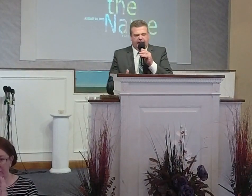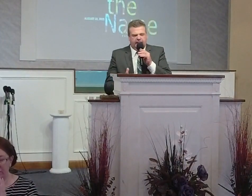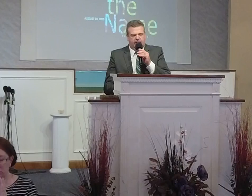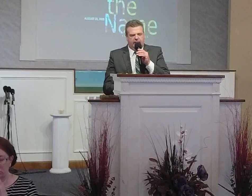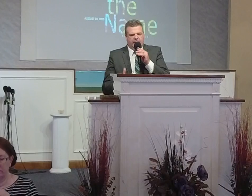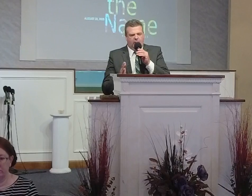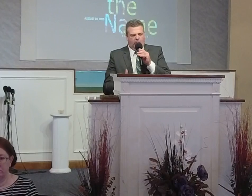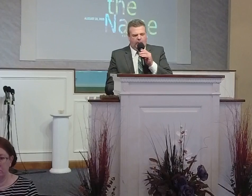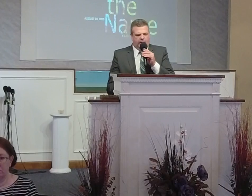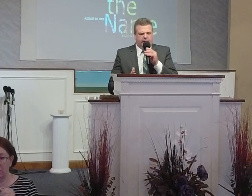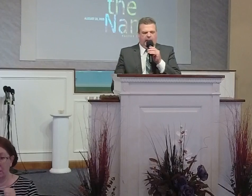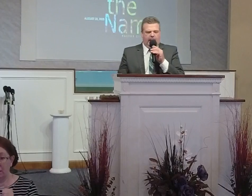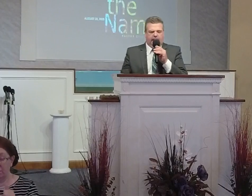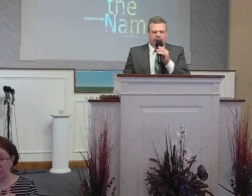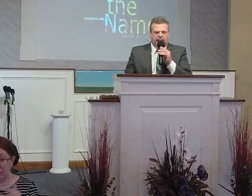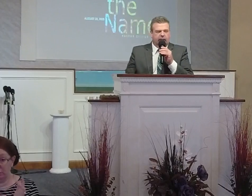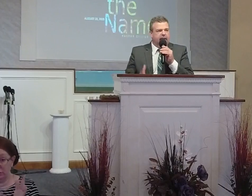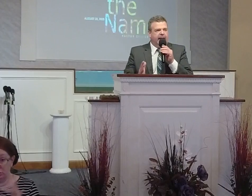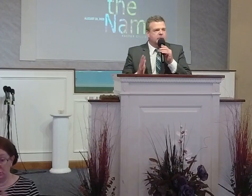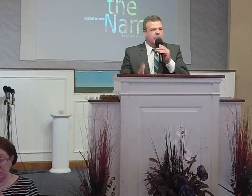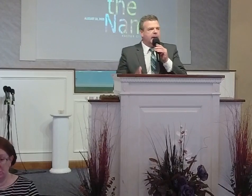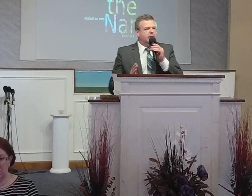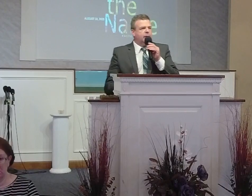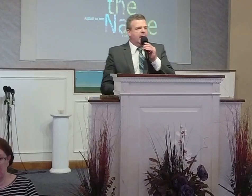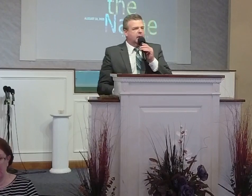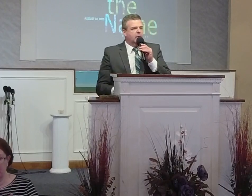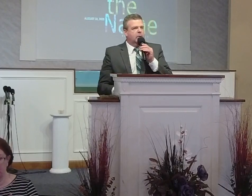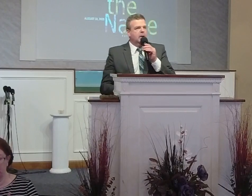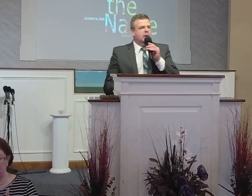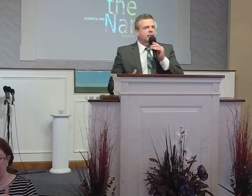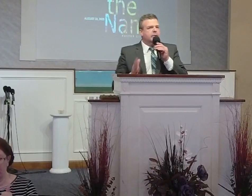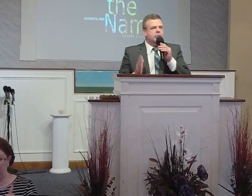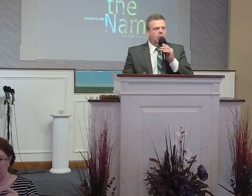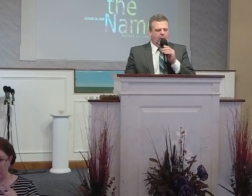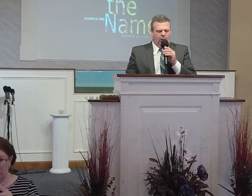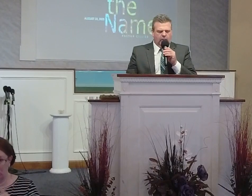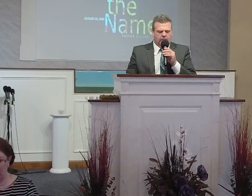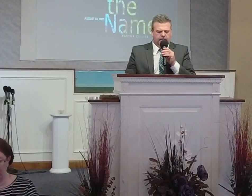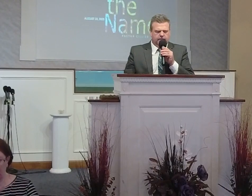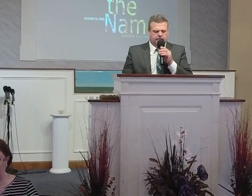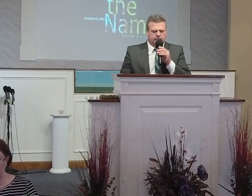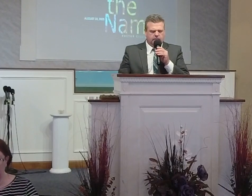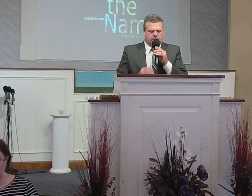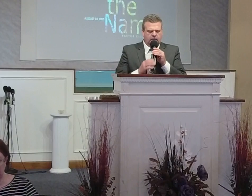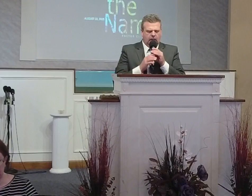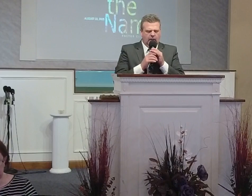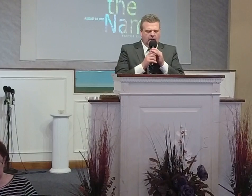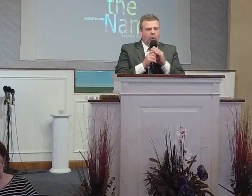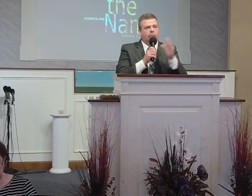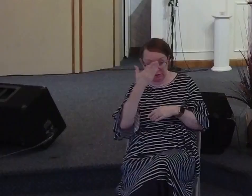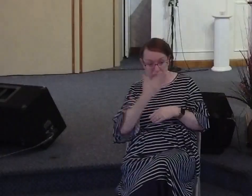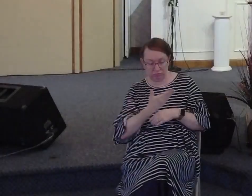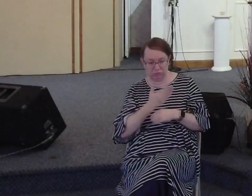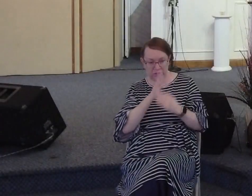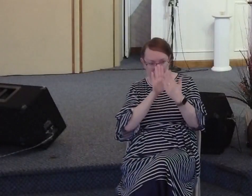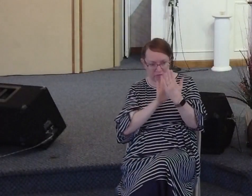Seguir a Jesús fue como vivir la palabra de Dios que había tratado de seguir durante tanto